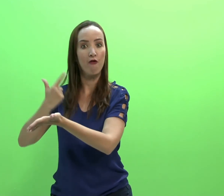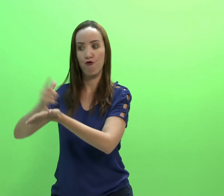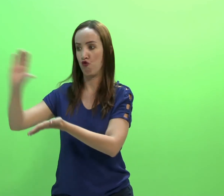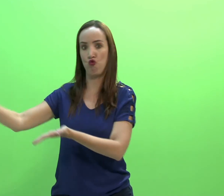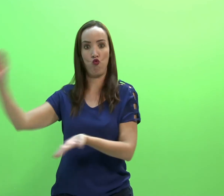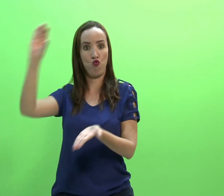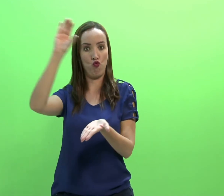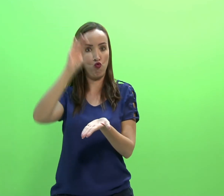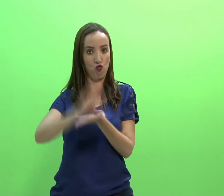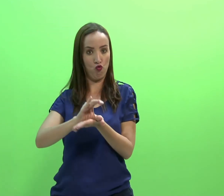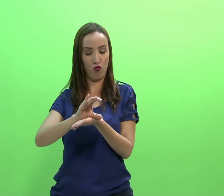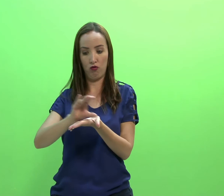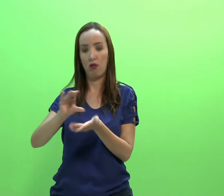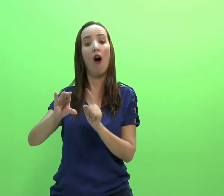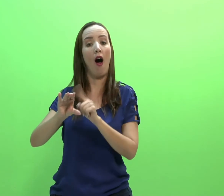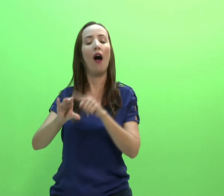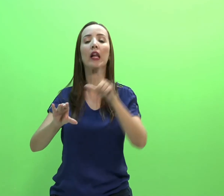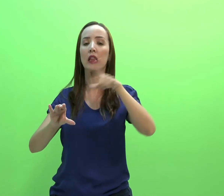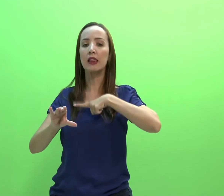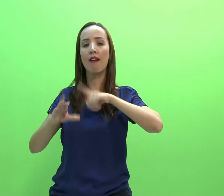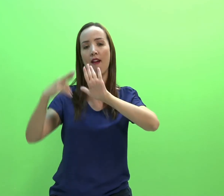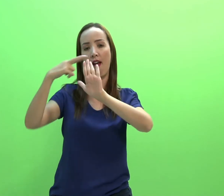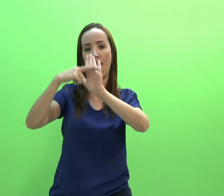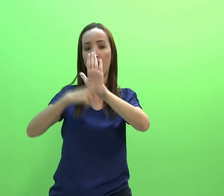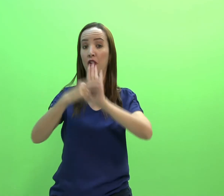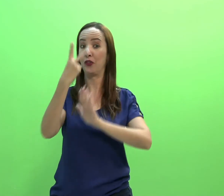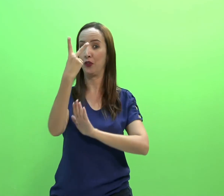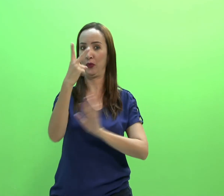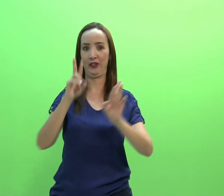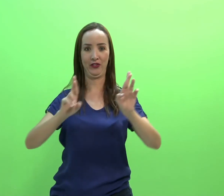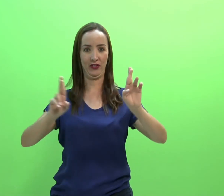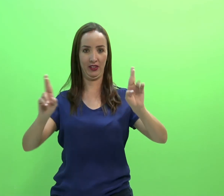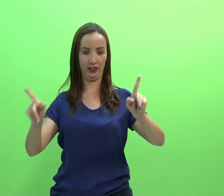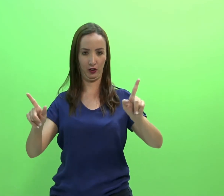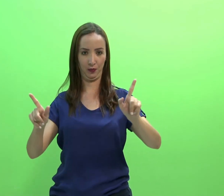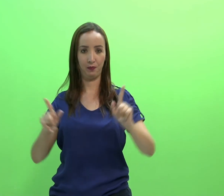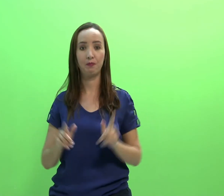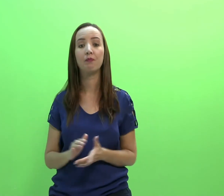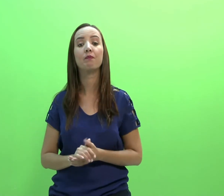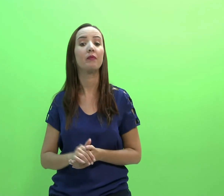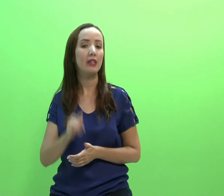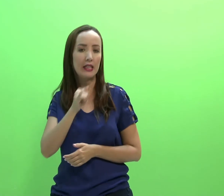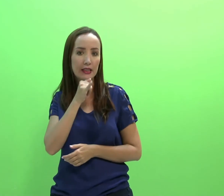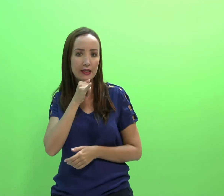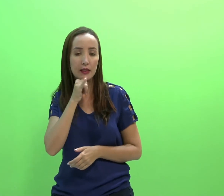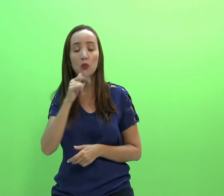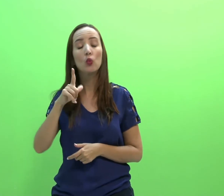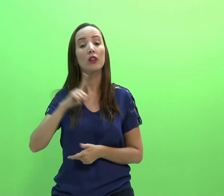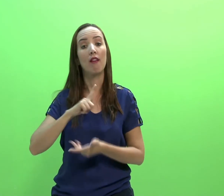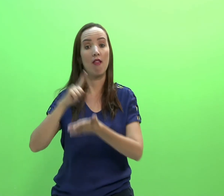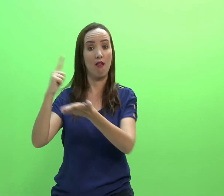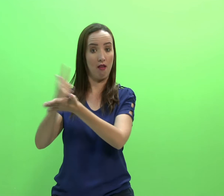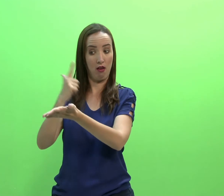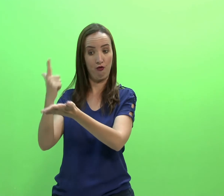então você vai colher informações de um livro, por exemplo. Vamos supor que seja de documentos diferentes, livros